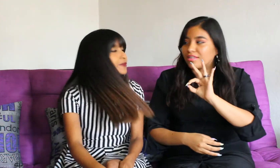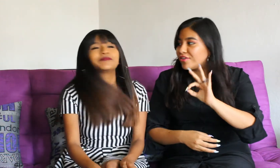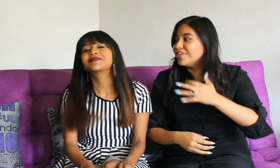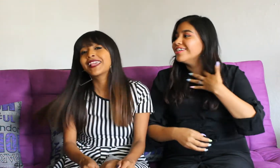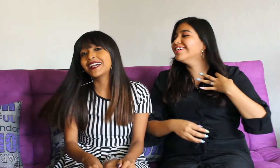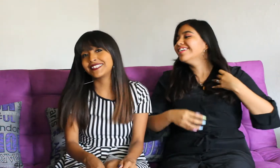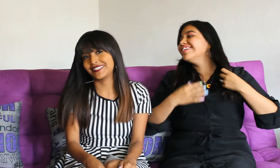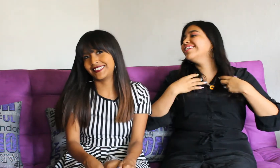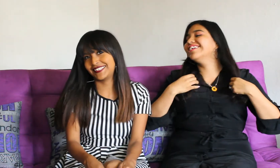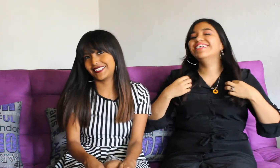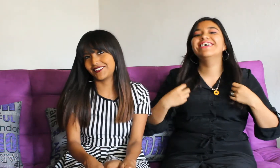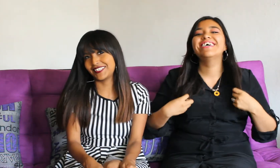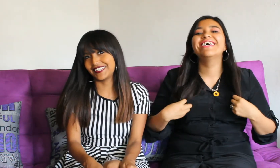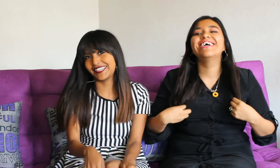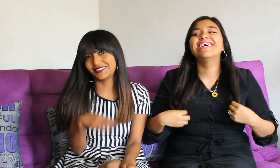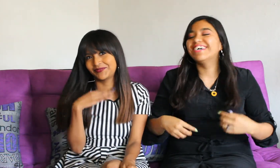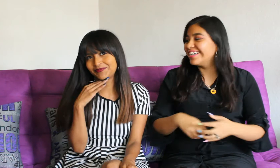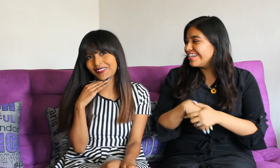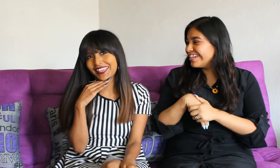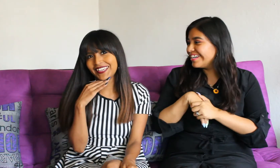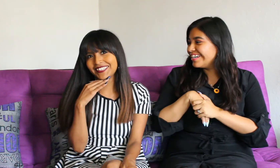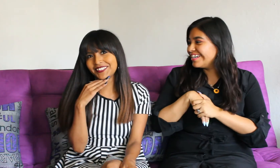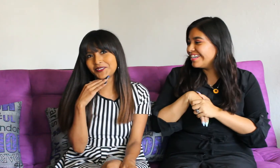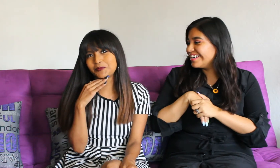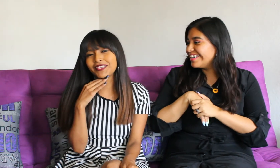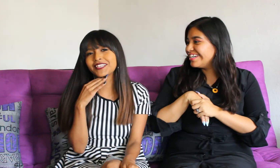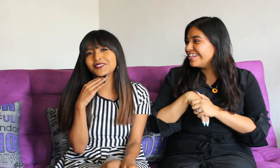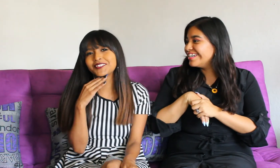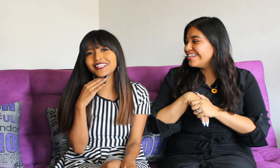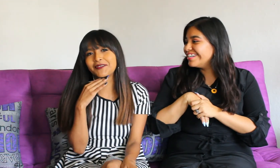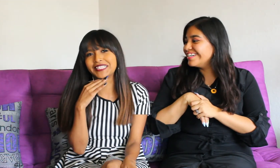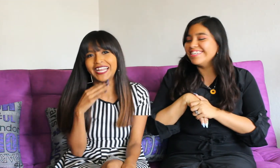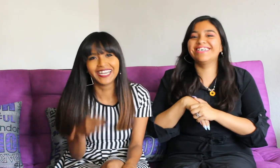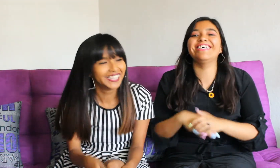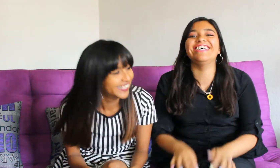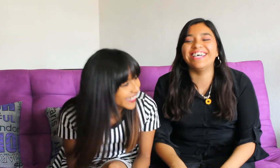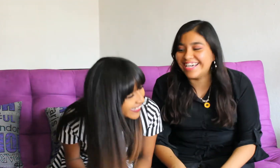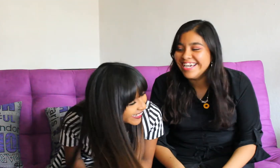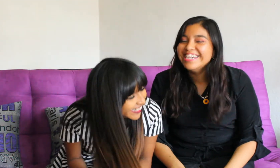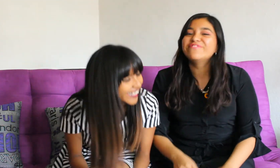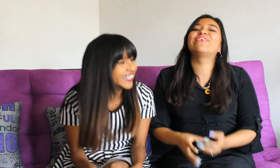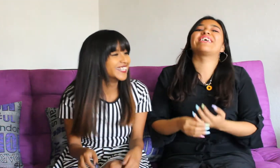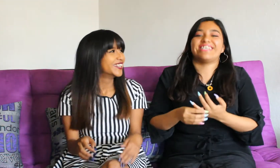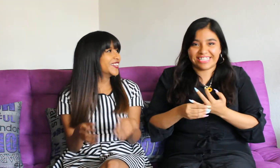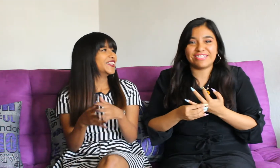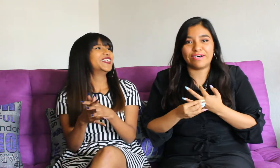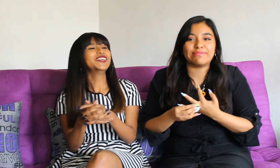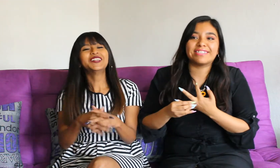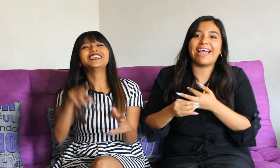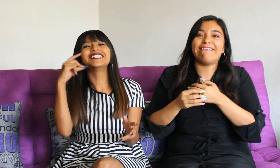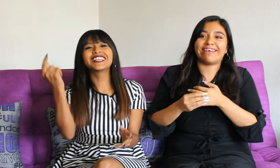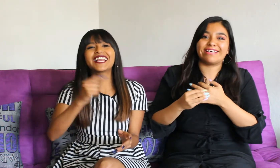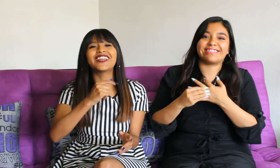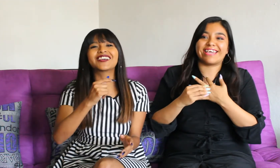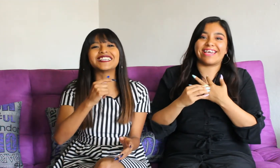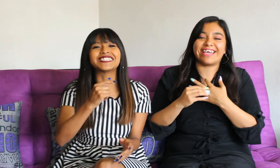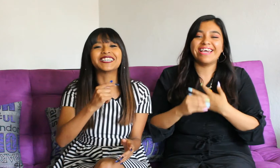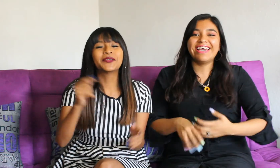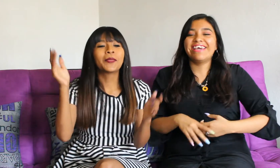ratito. Con este, sus payasos de cabecera. Porque sí son, claro que sí.